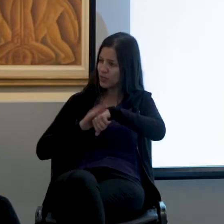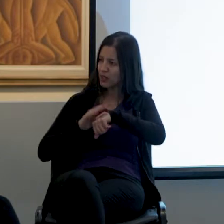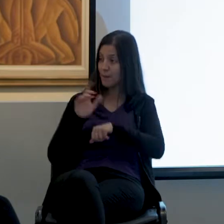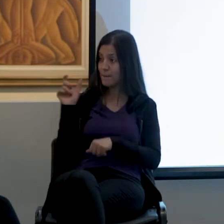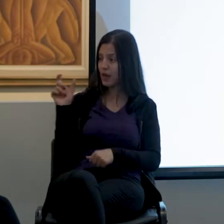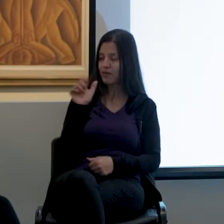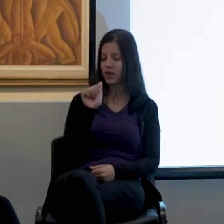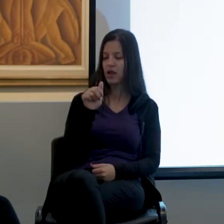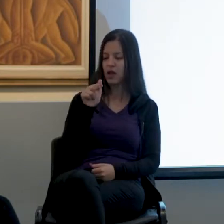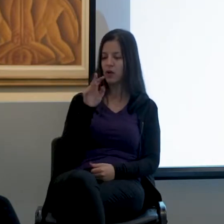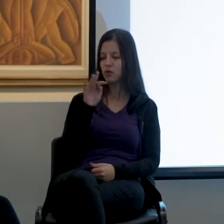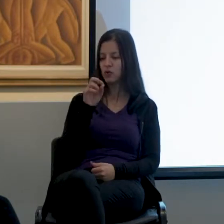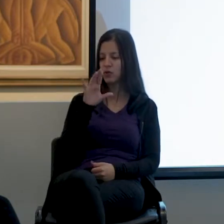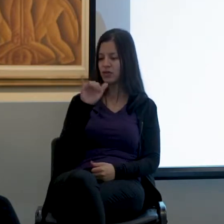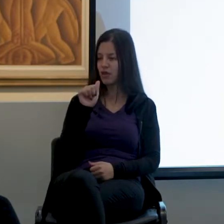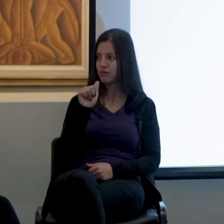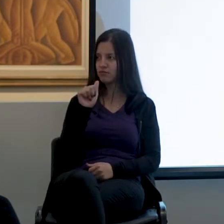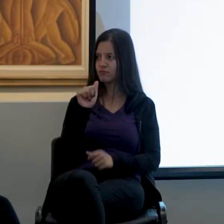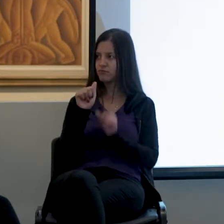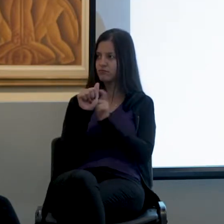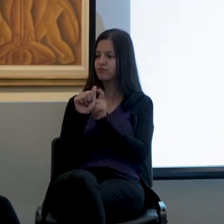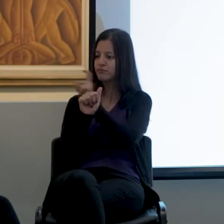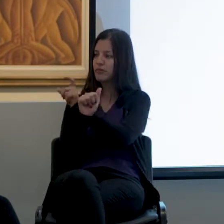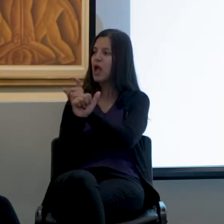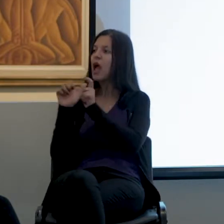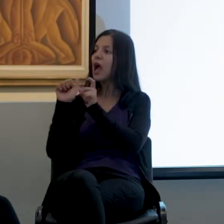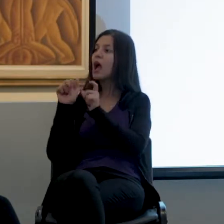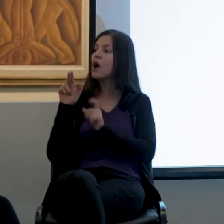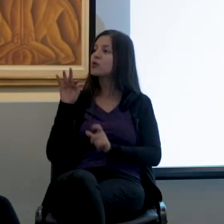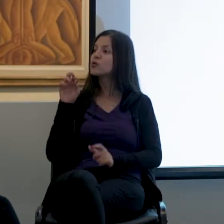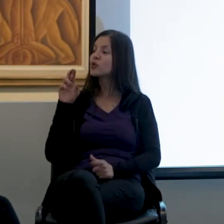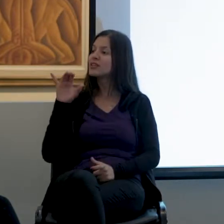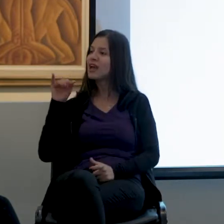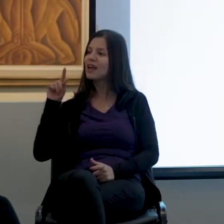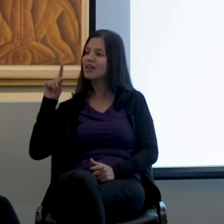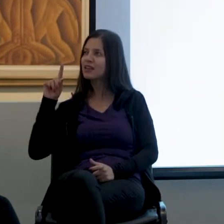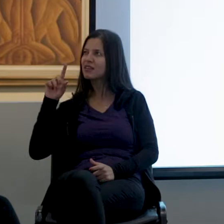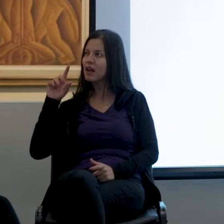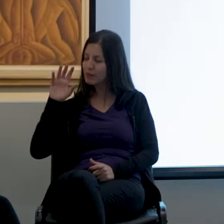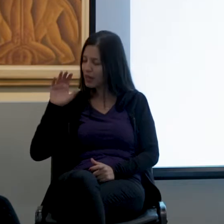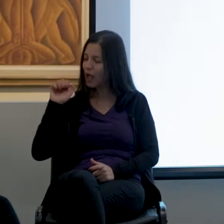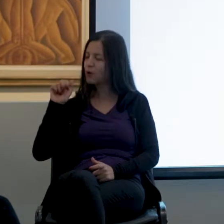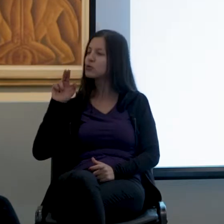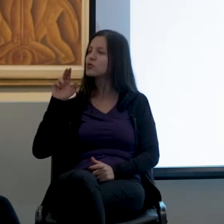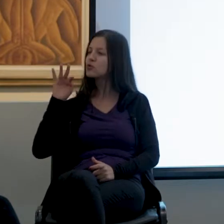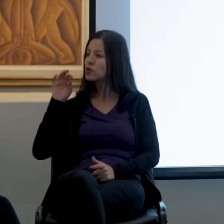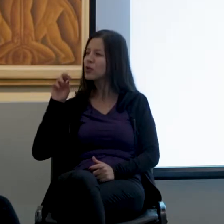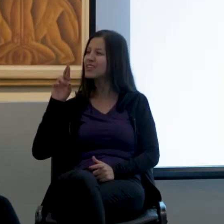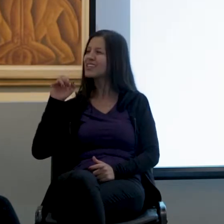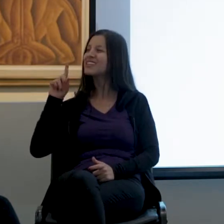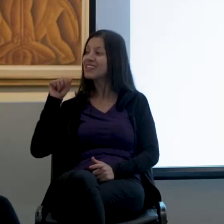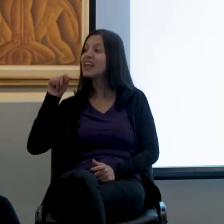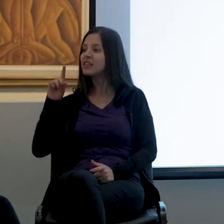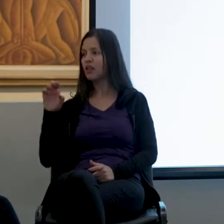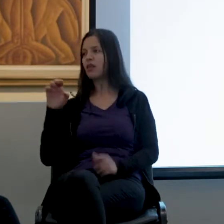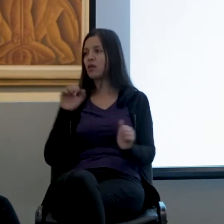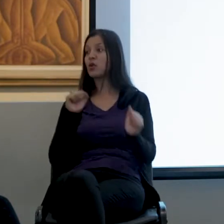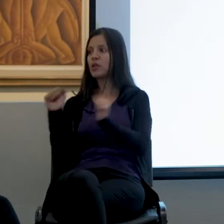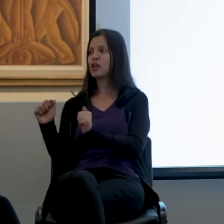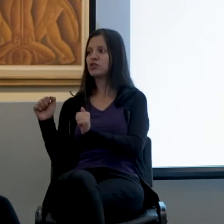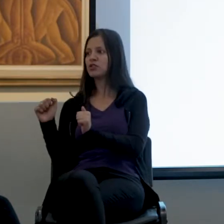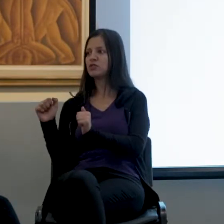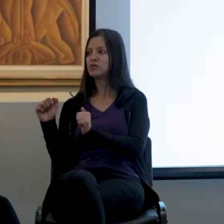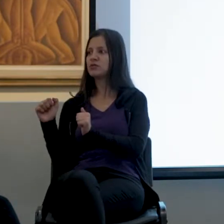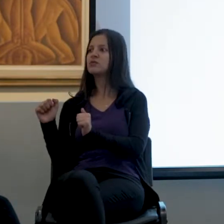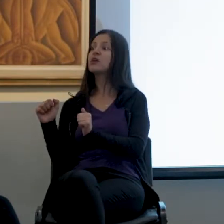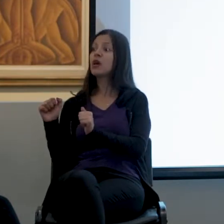Isso também é muito importante. O artista passa a ser aquele que não apenas tem autoria, ele é dono daquilo, portanto é